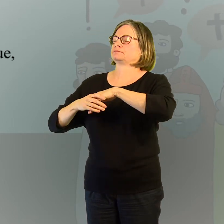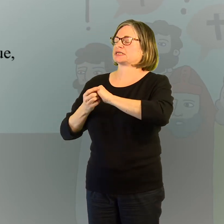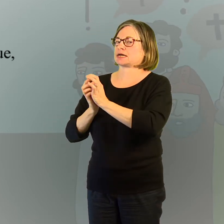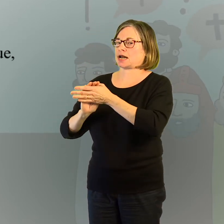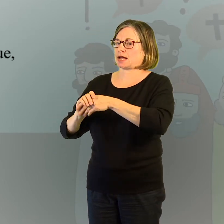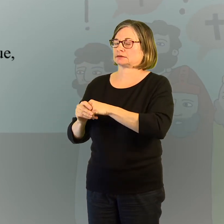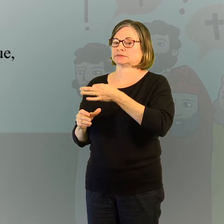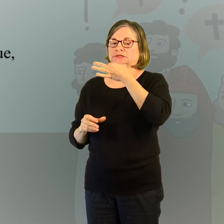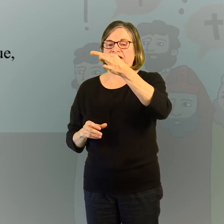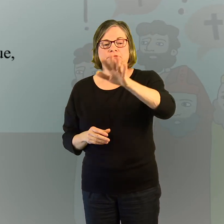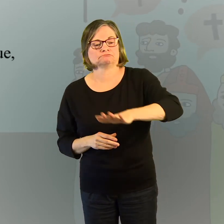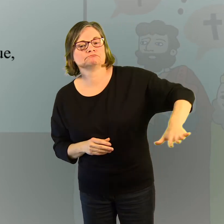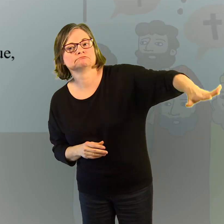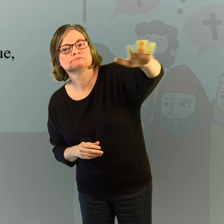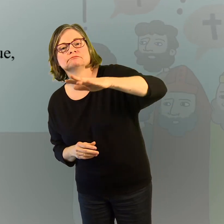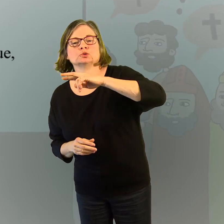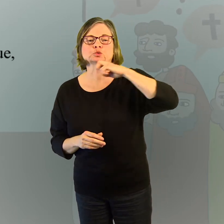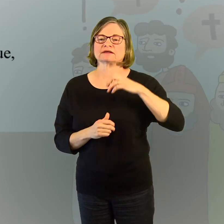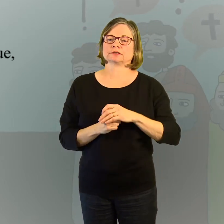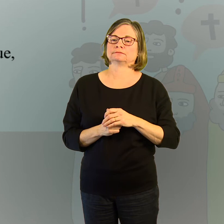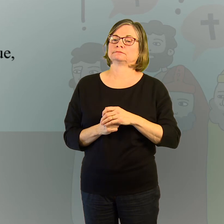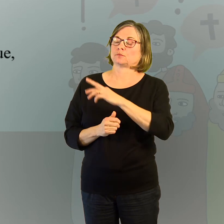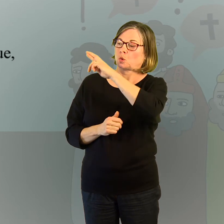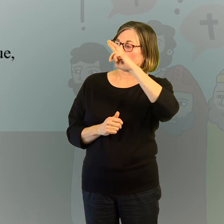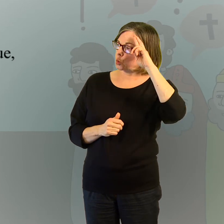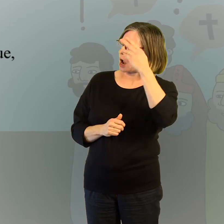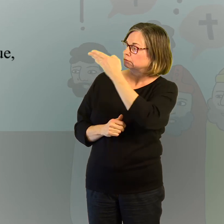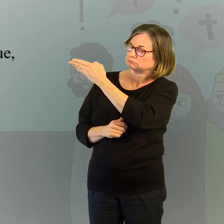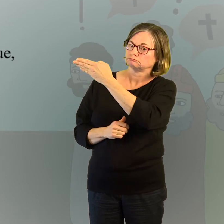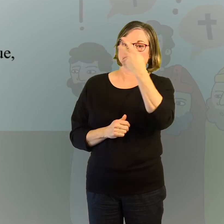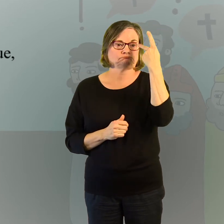Pilate dit aux Juifs « Voici votre roi !»